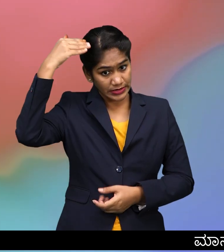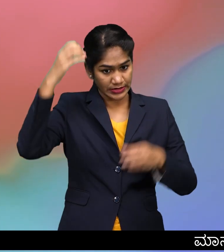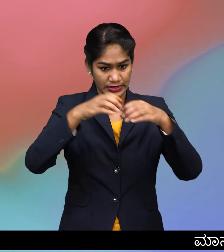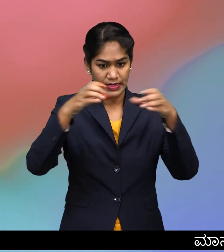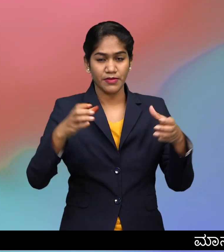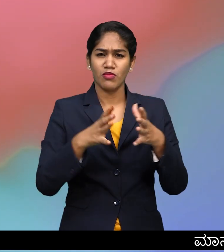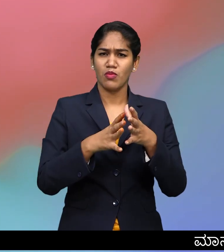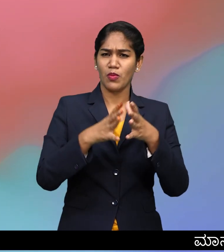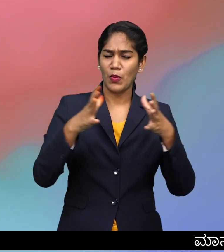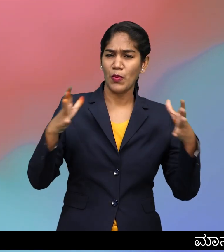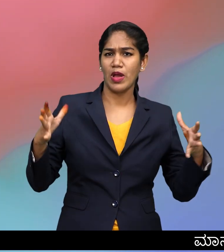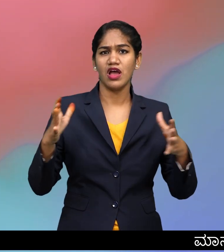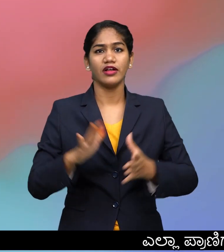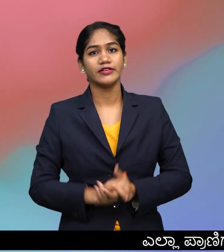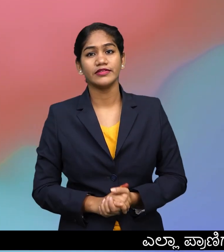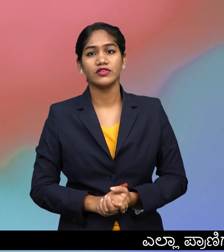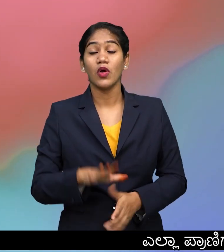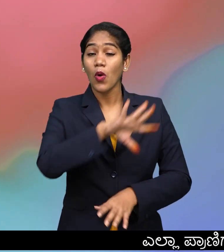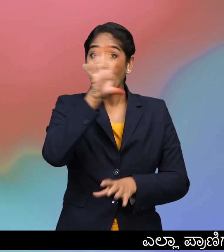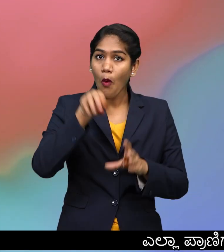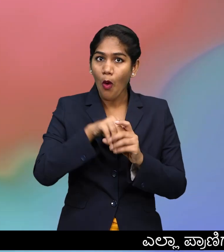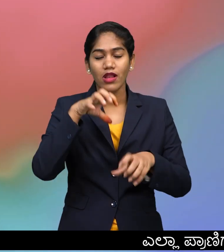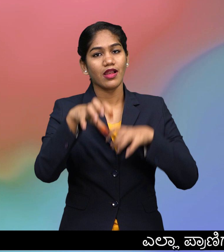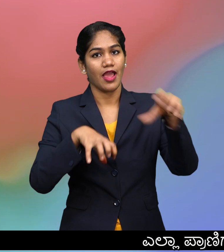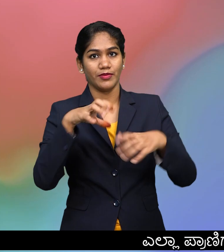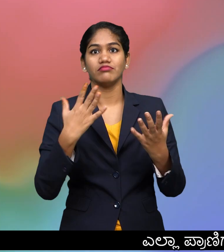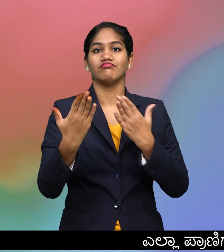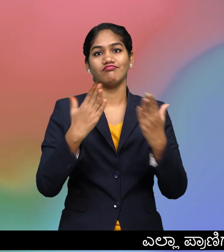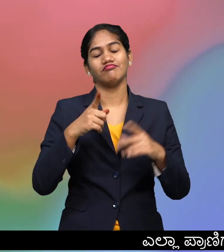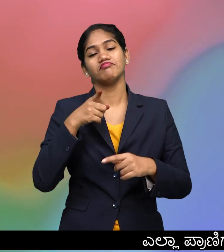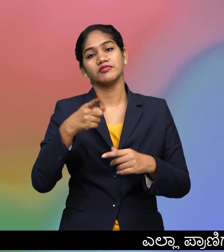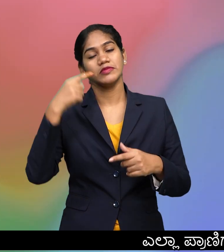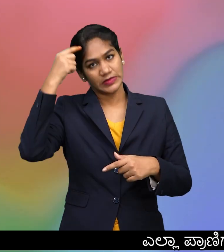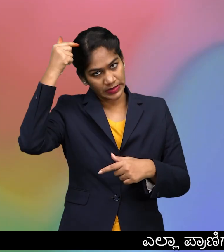ಮಾನವನ ಮೆದುಳು ಎಲ್ಲ ಪ್ರಾಣಿಗಳಿಗಿಂತ ದೊಡ್ಡದಾಗಿದೆ.